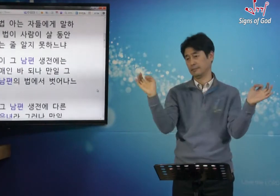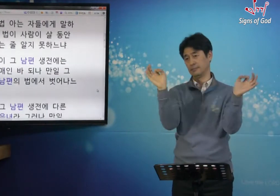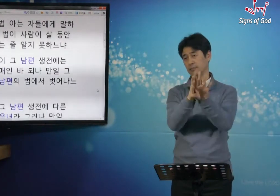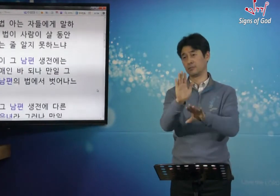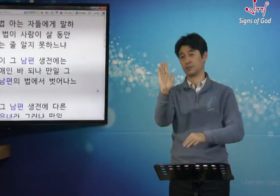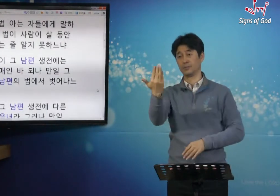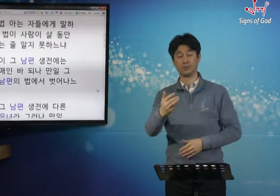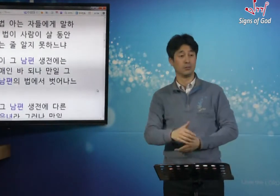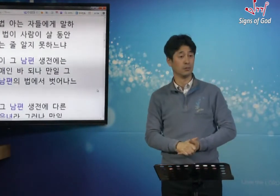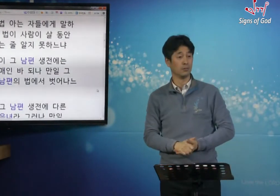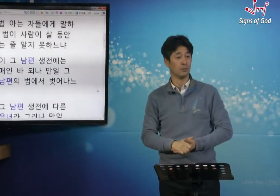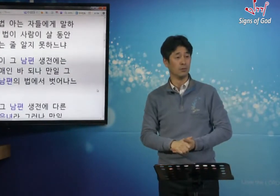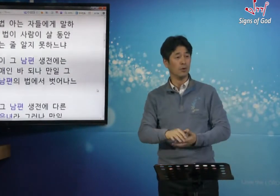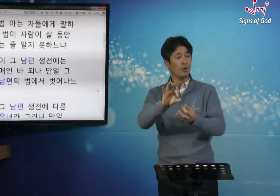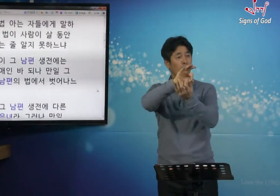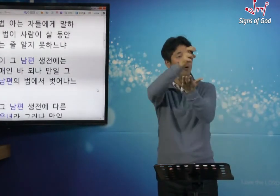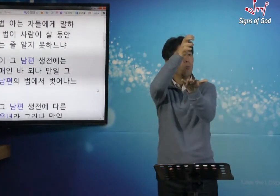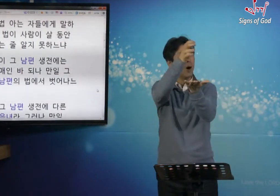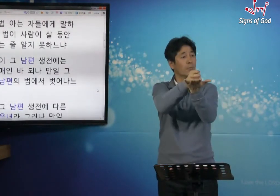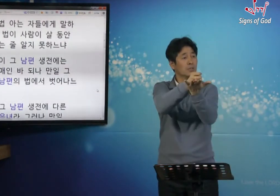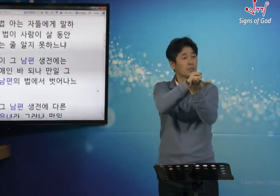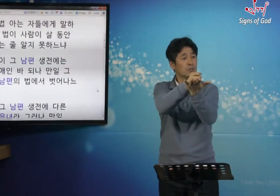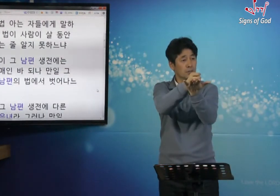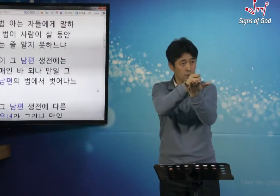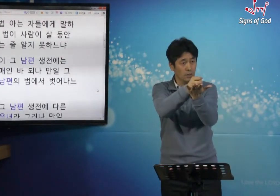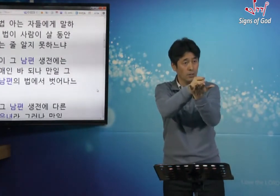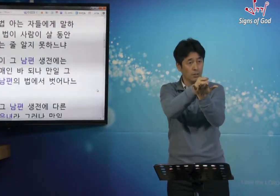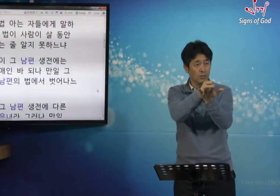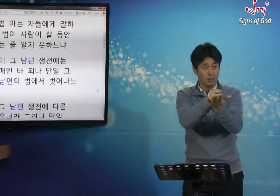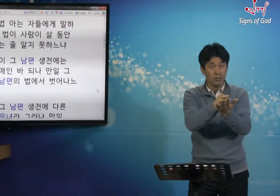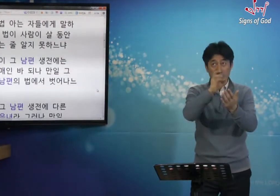것이죠. 율법의 효력이 사라진 것입니다.